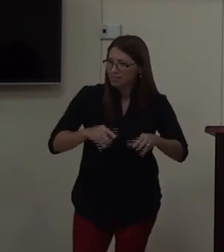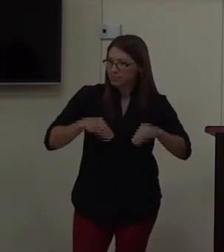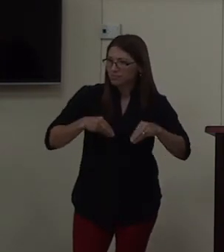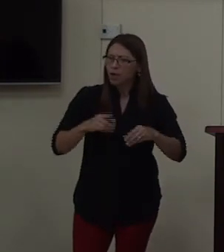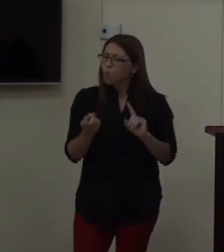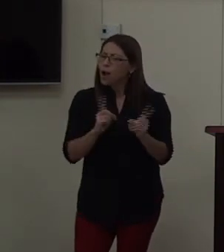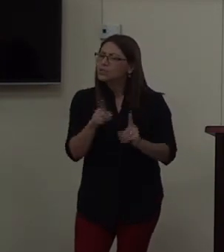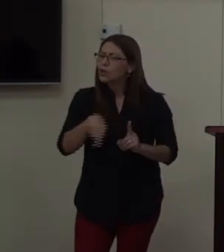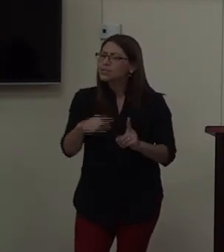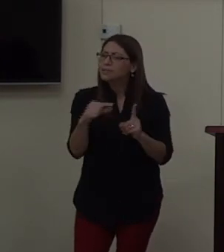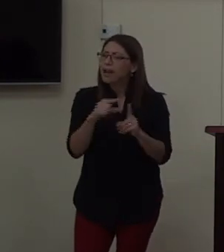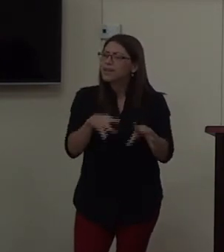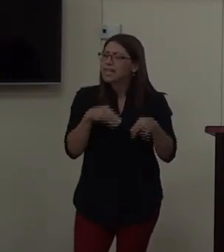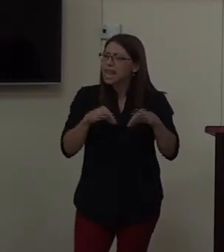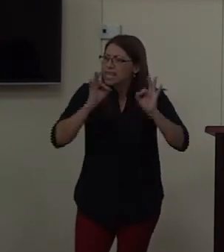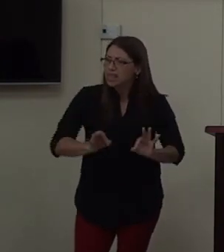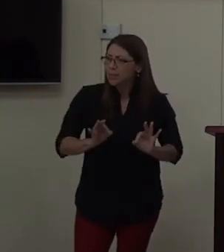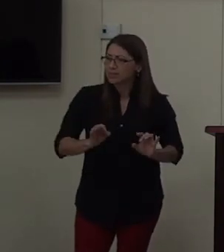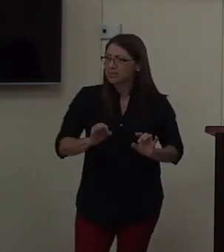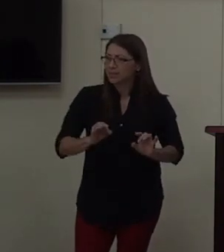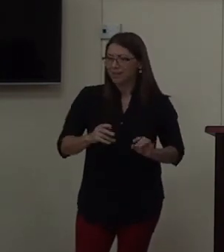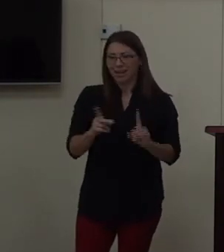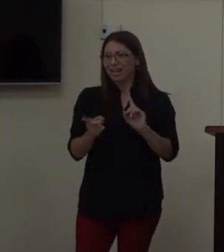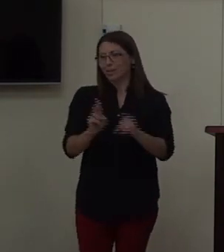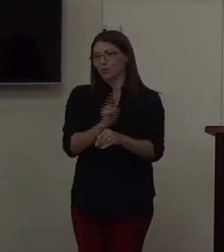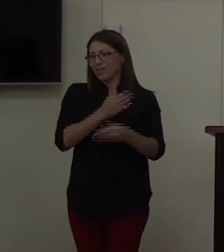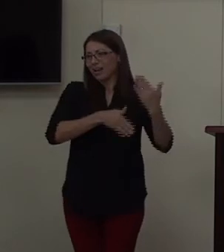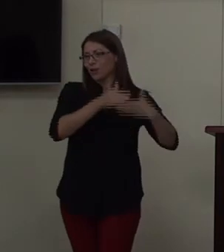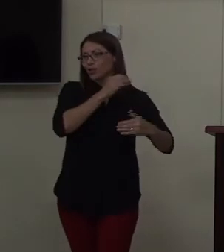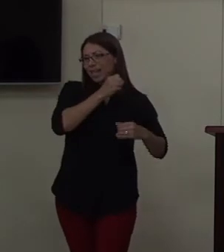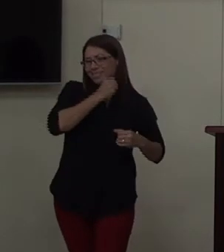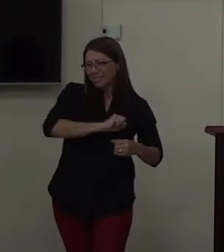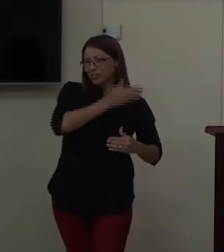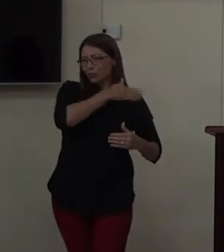esas palabras legítimas? Las que usaban los ancestros, ¿verdad? Y en este caso los abuelos.